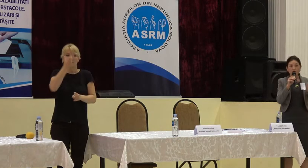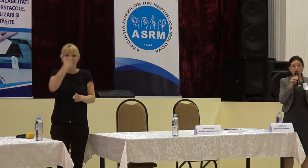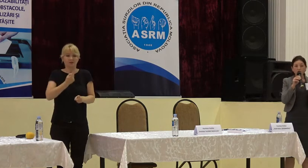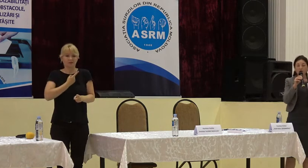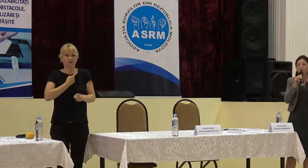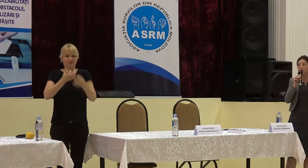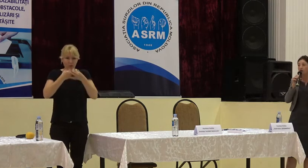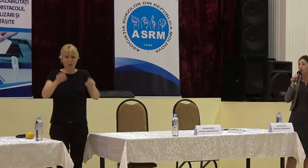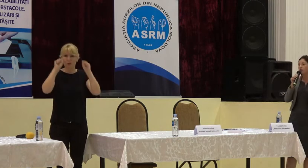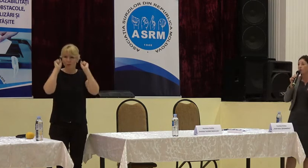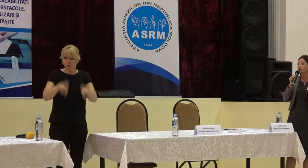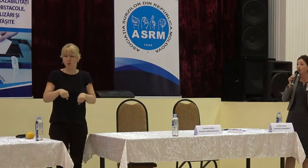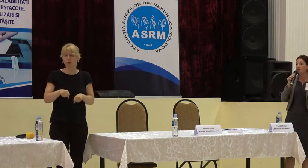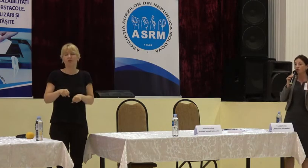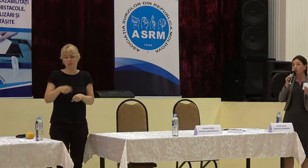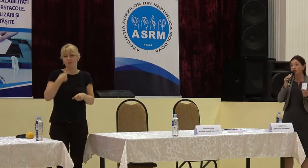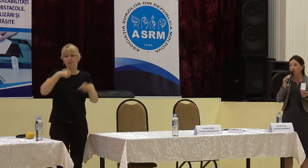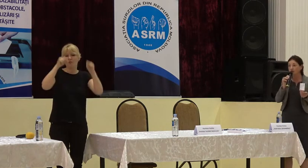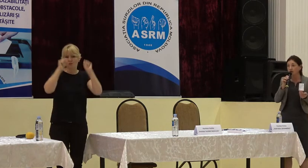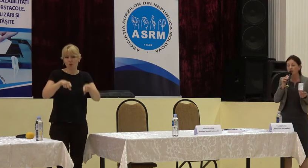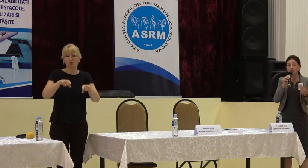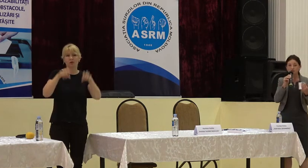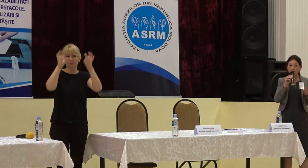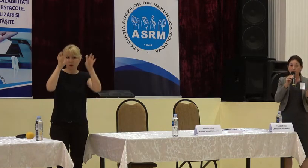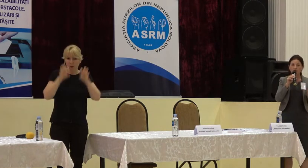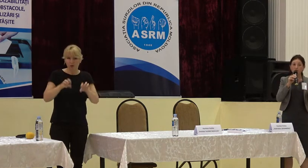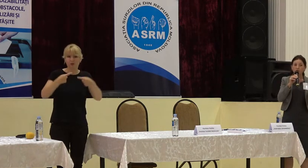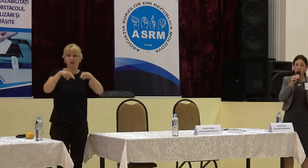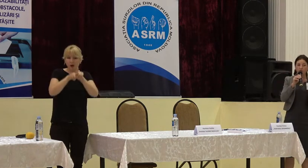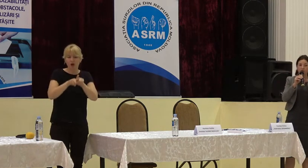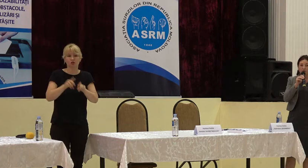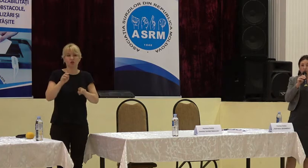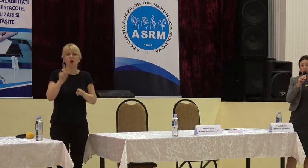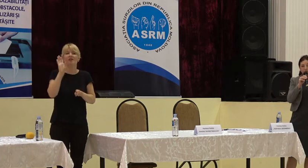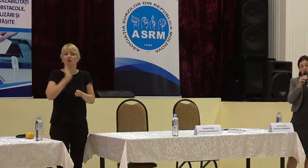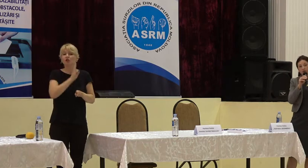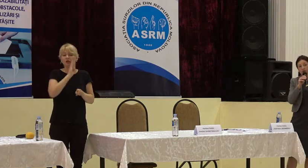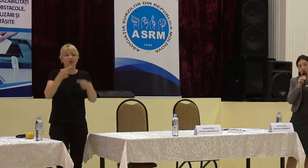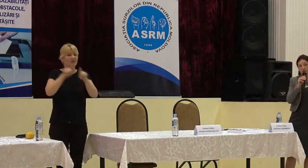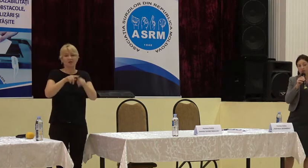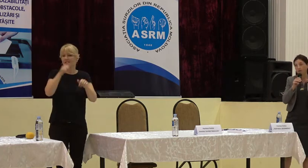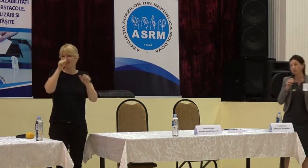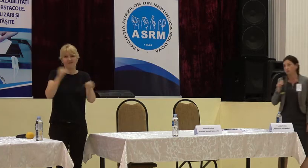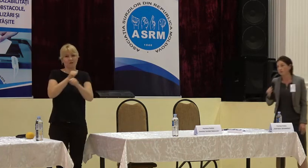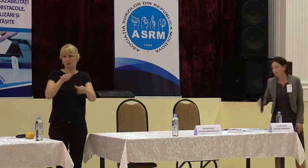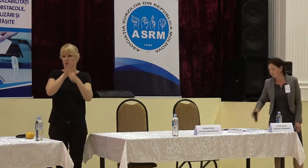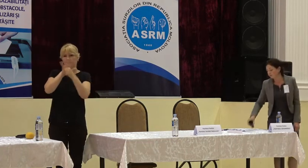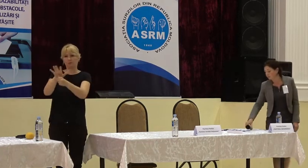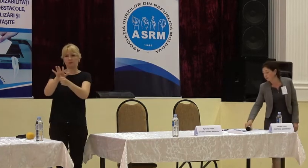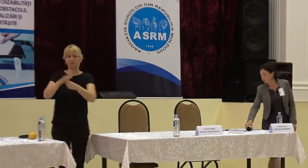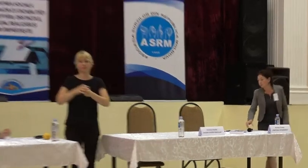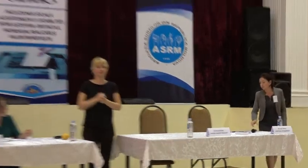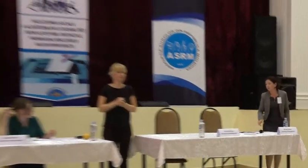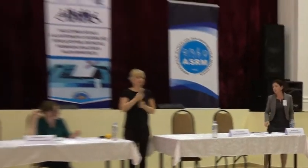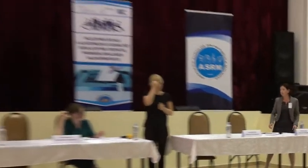financiară, morală, va fi și independența juridică și femeia nu va putea fi abuzată. Mulțumim mult de tot!